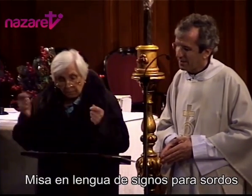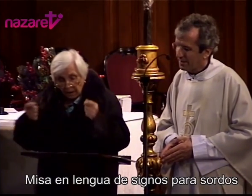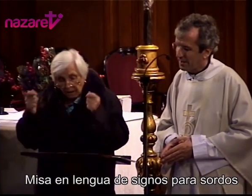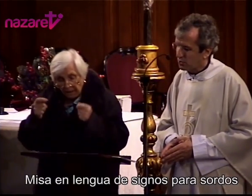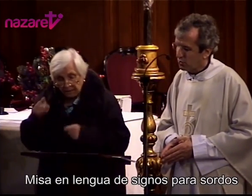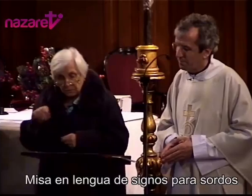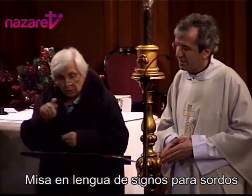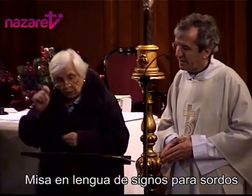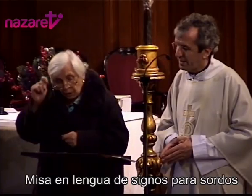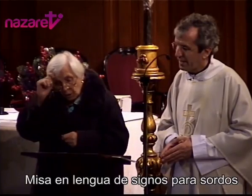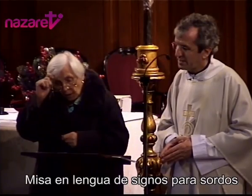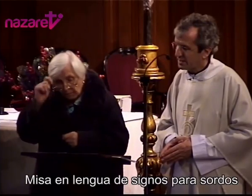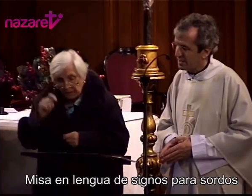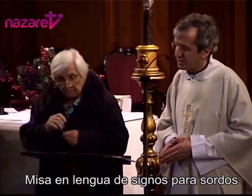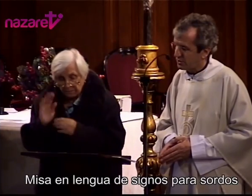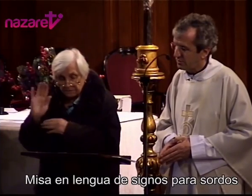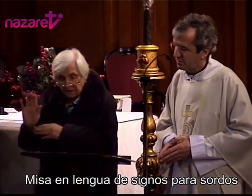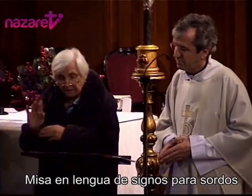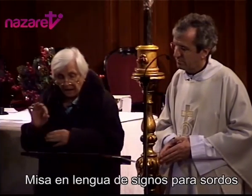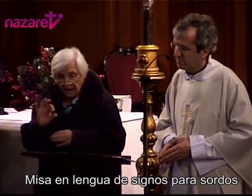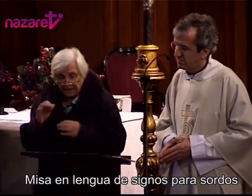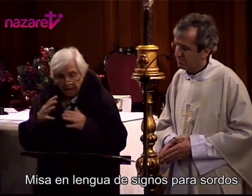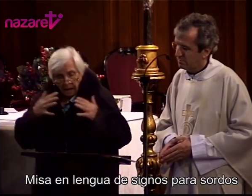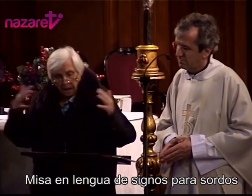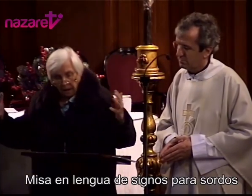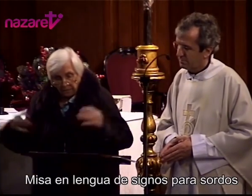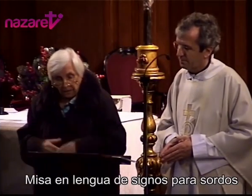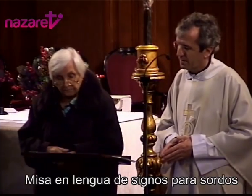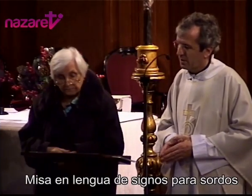Proclamad que su nombre es excelso.